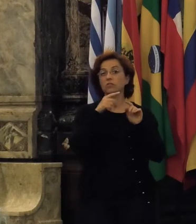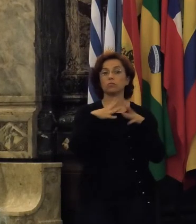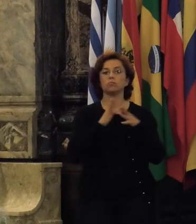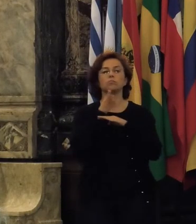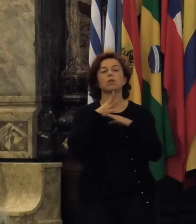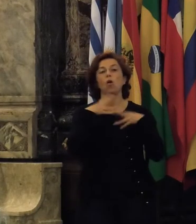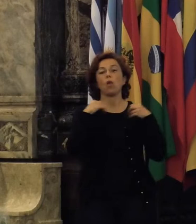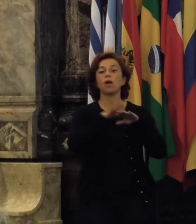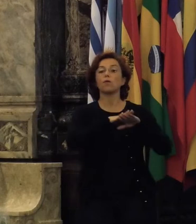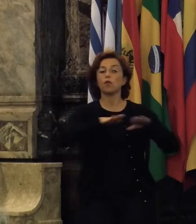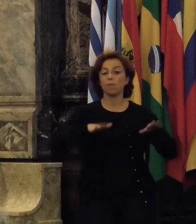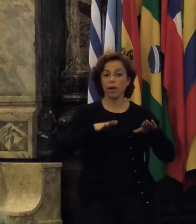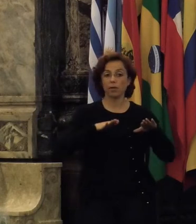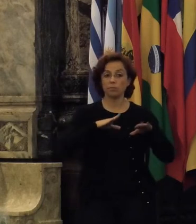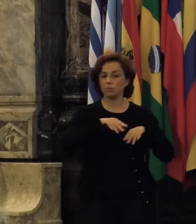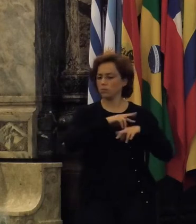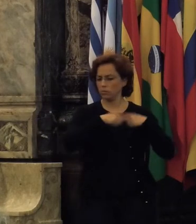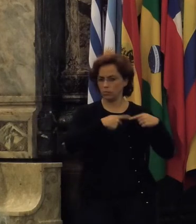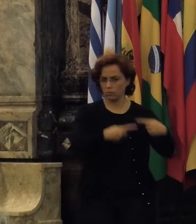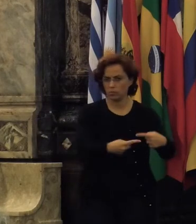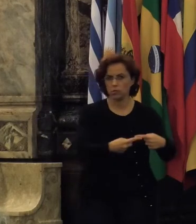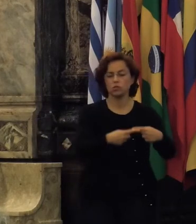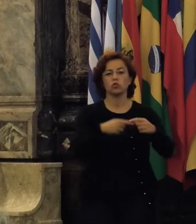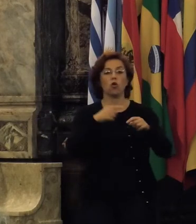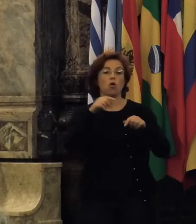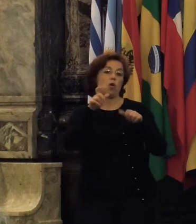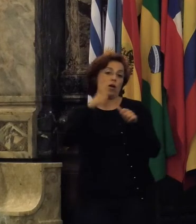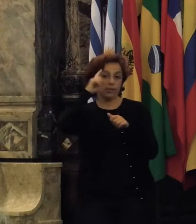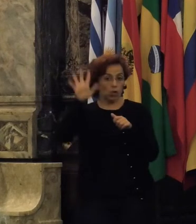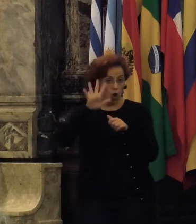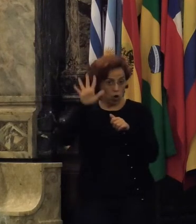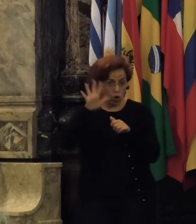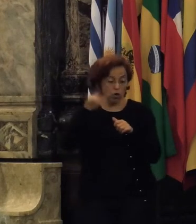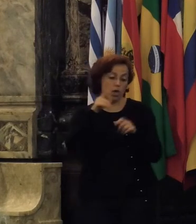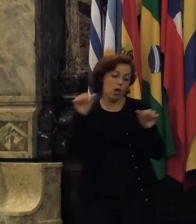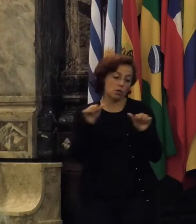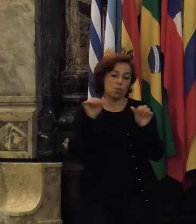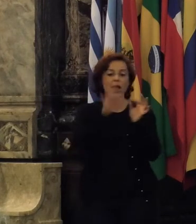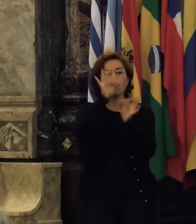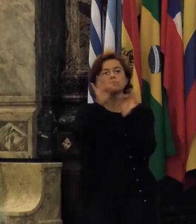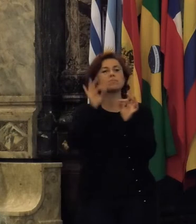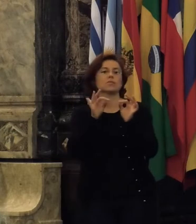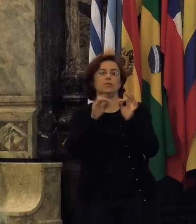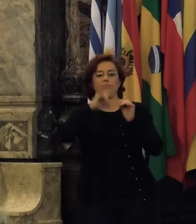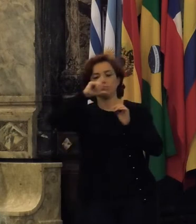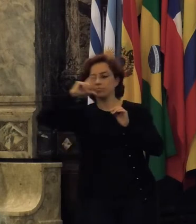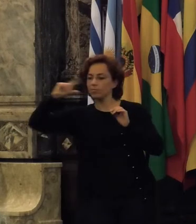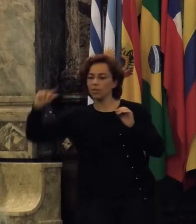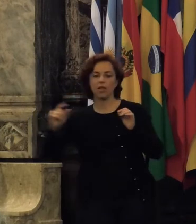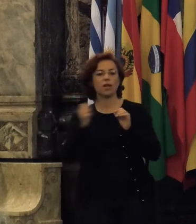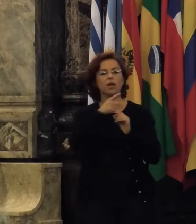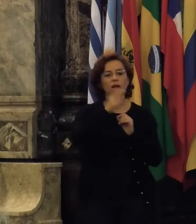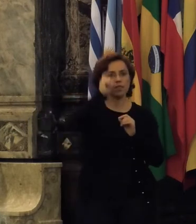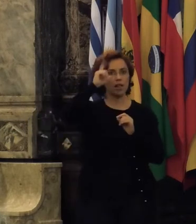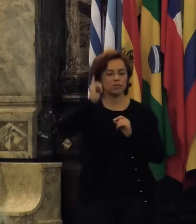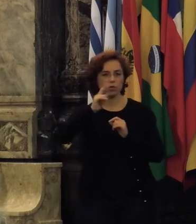se sostuvo con una tecnología producida por el campo de la psicología para medir. Entonces, ¿es bueno